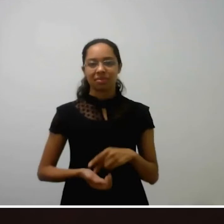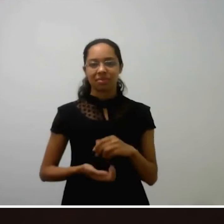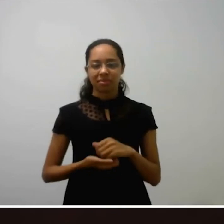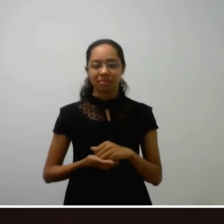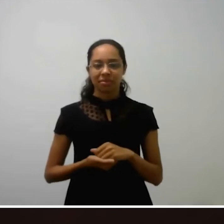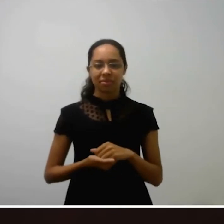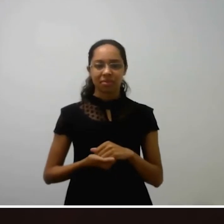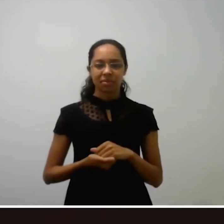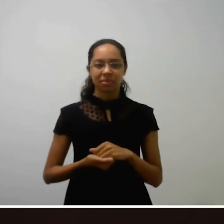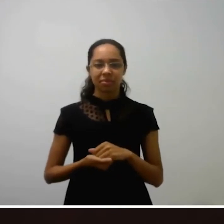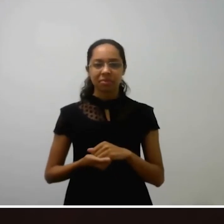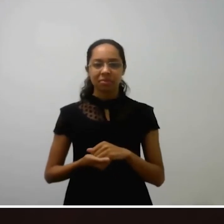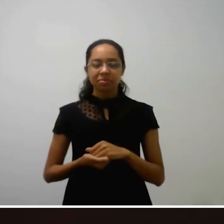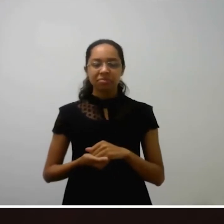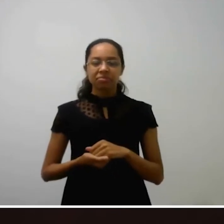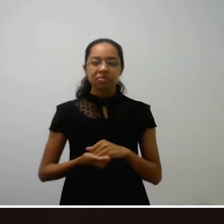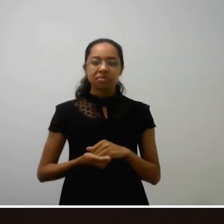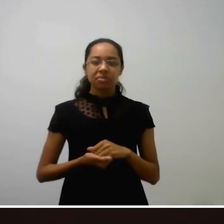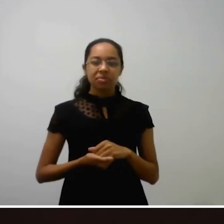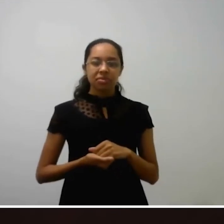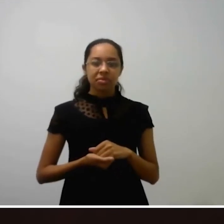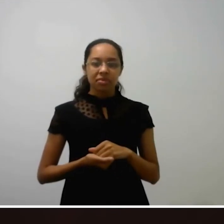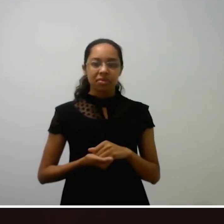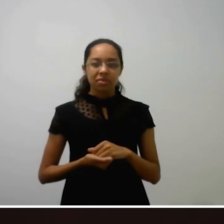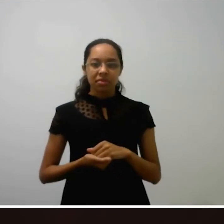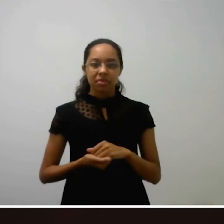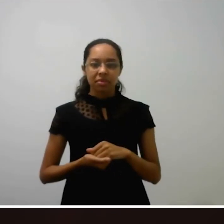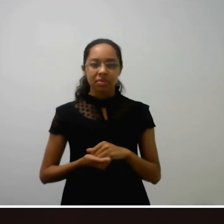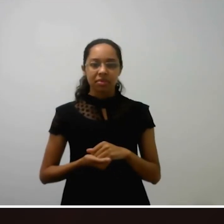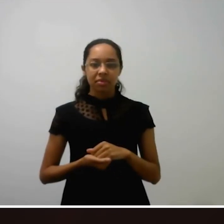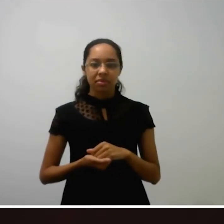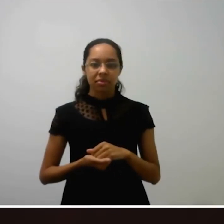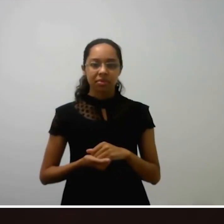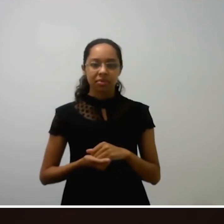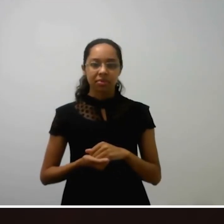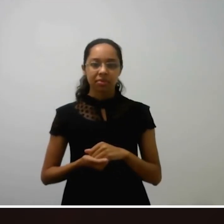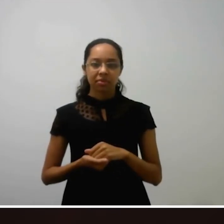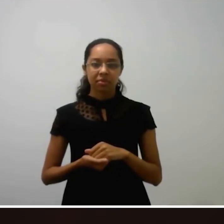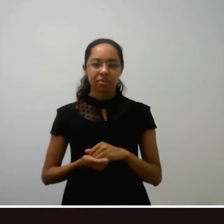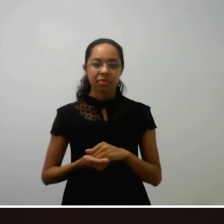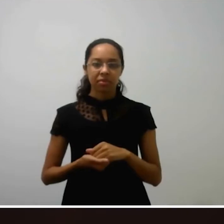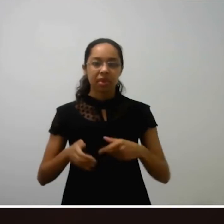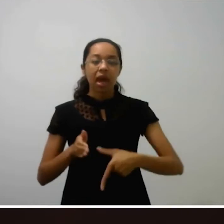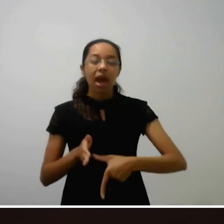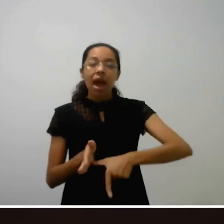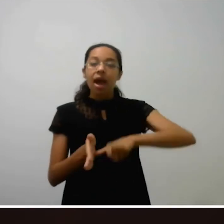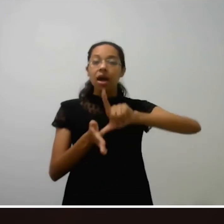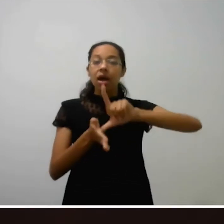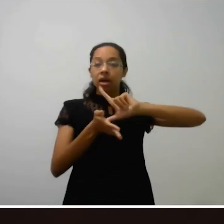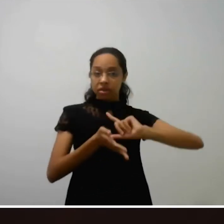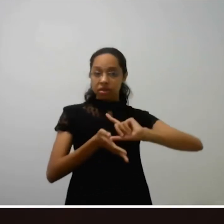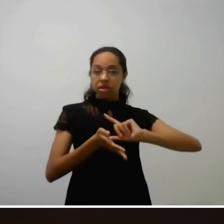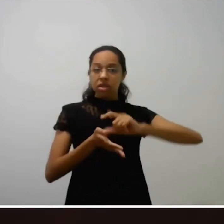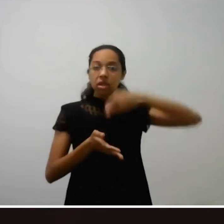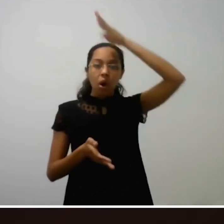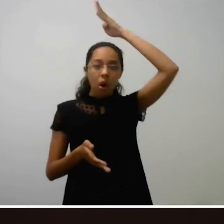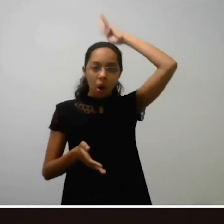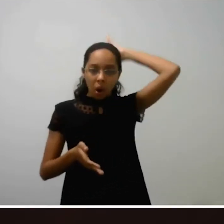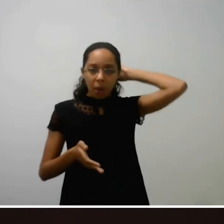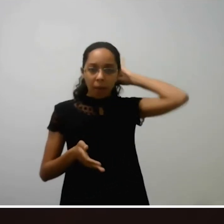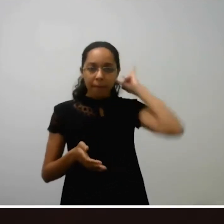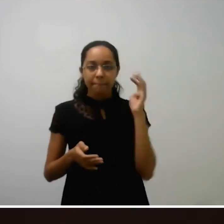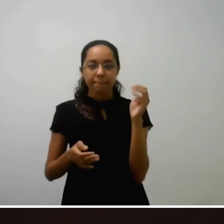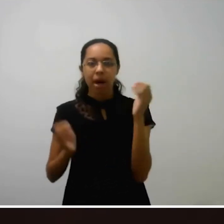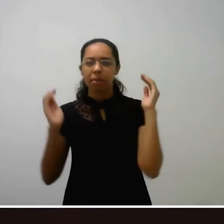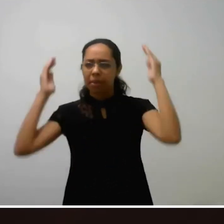Porque até então era a tradição, né, da igreja romana que ditava as regras, e todo mundo seguia essas